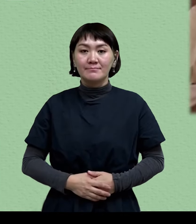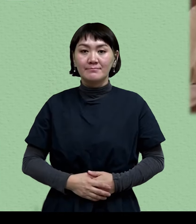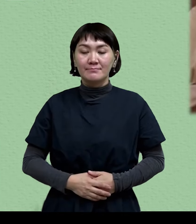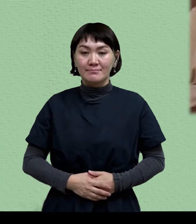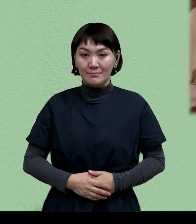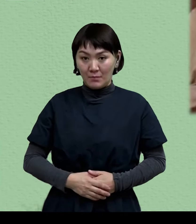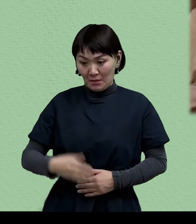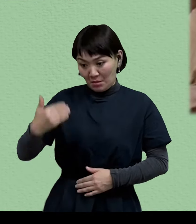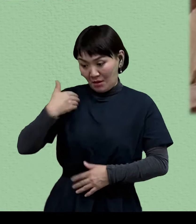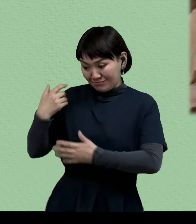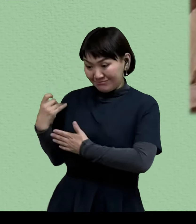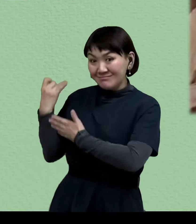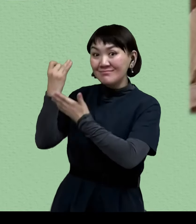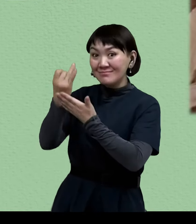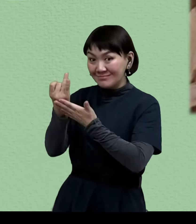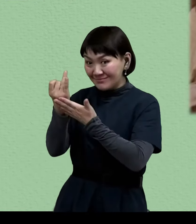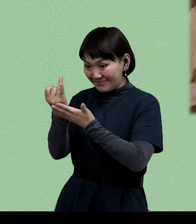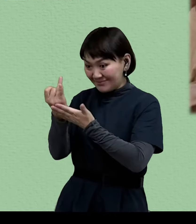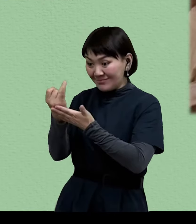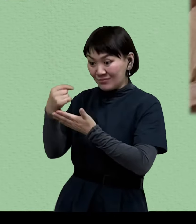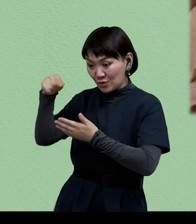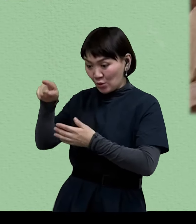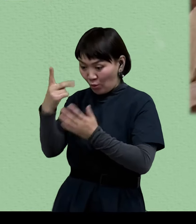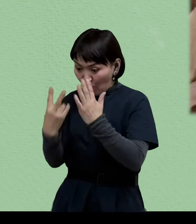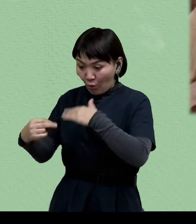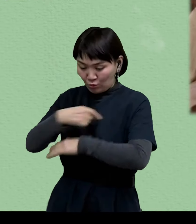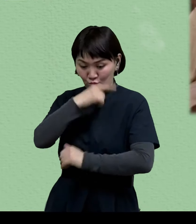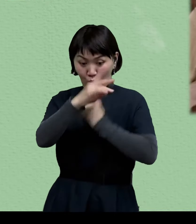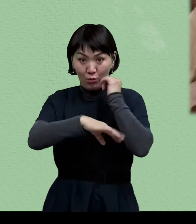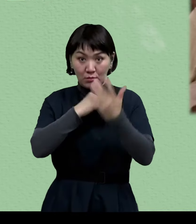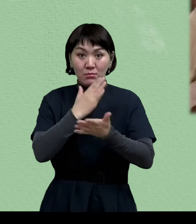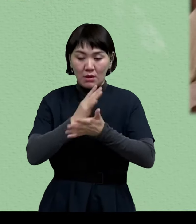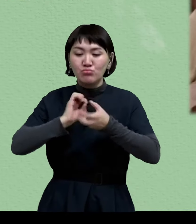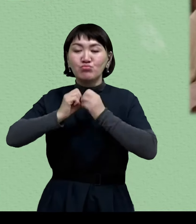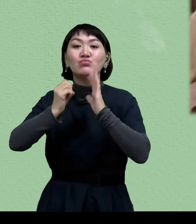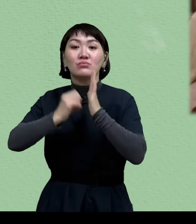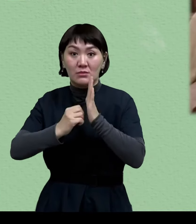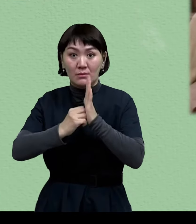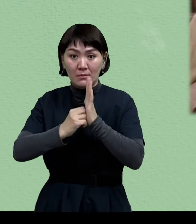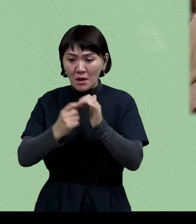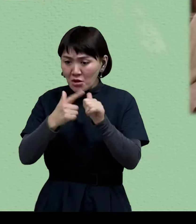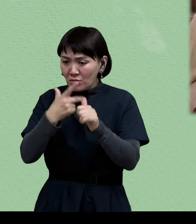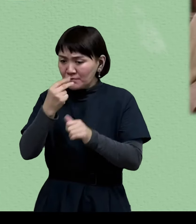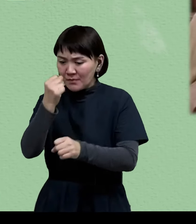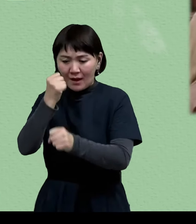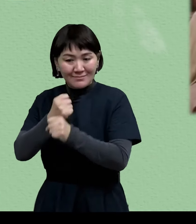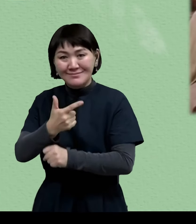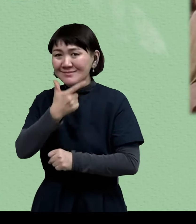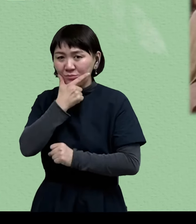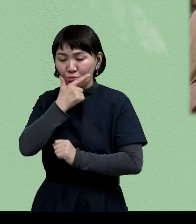Намайг илгээгчийн үйлсийг би өдөр байхад хийх ёстой. Хинч ажиллаж чадахгүй шүн ирж байна.